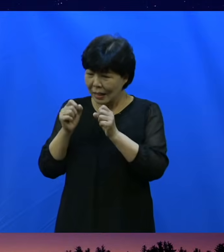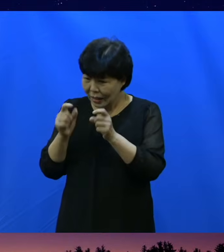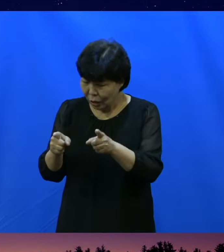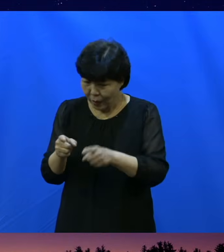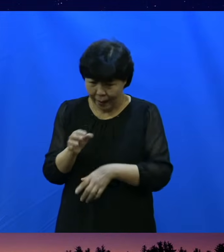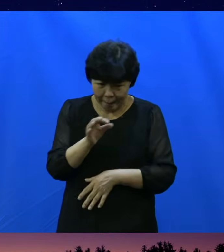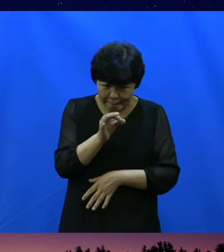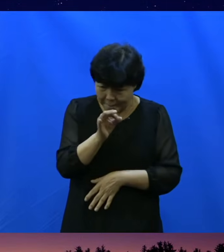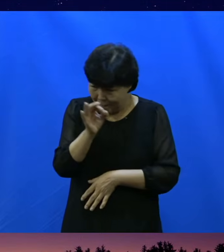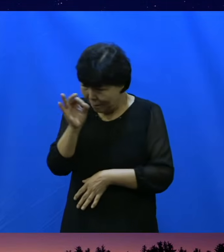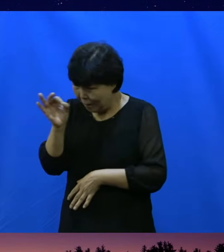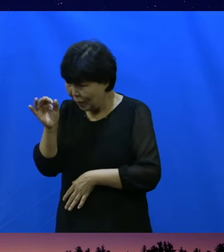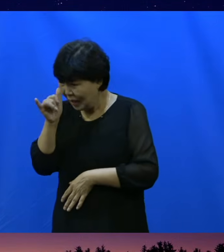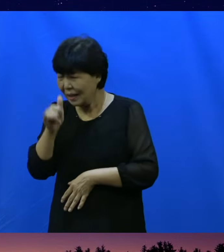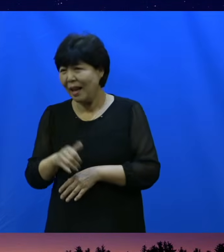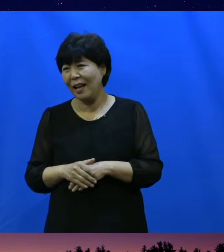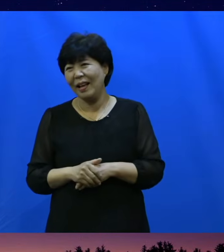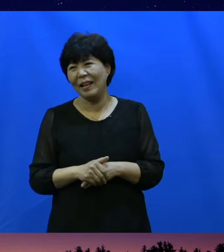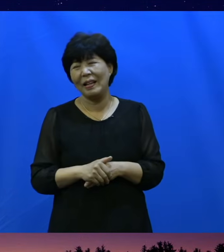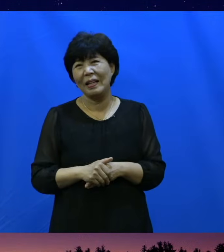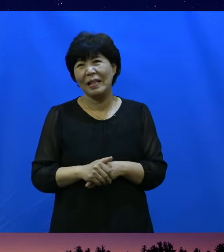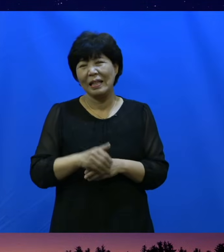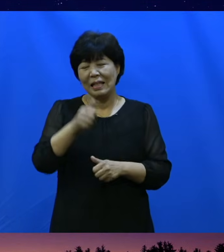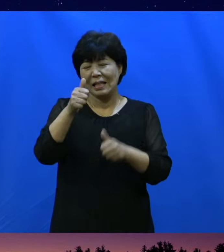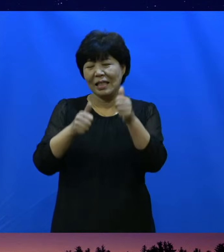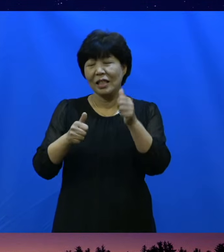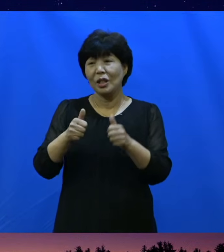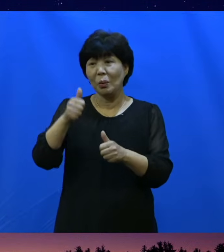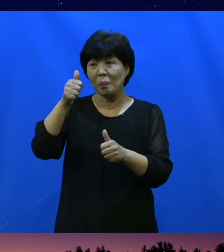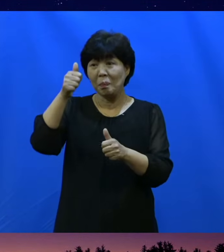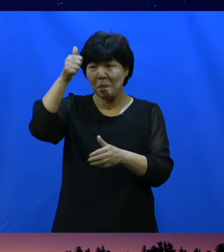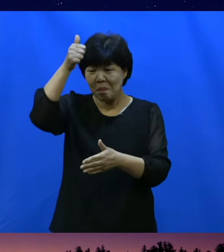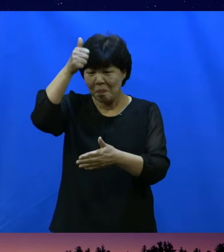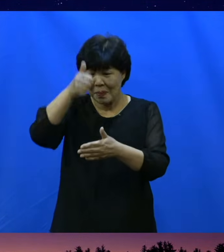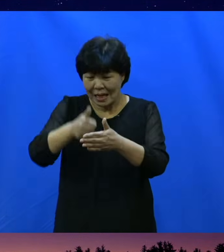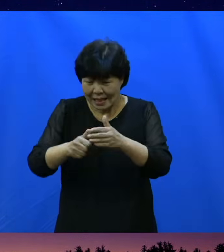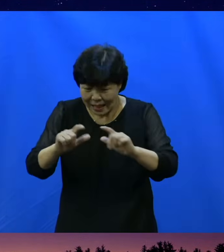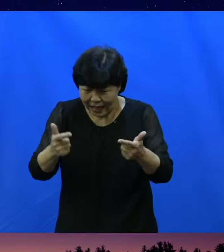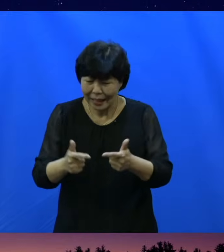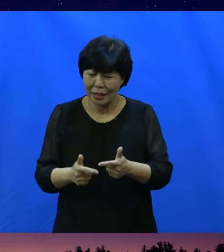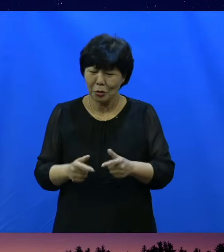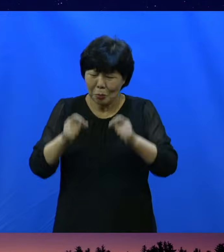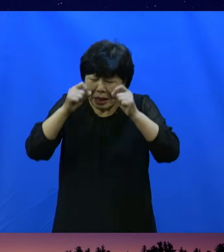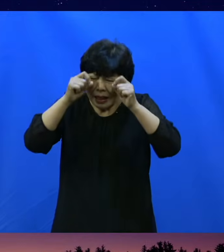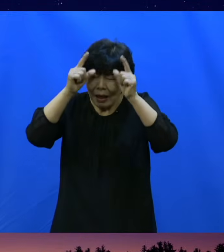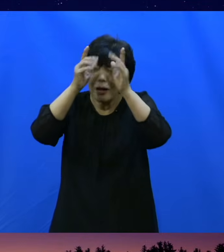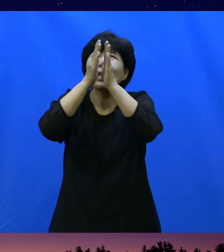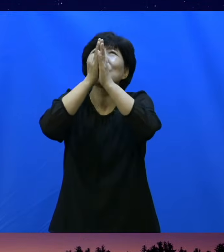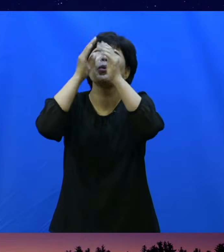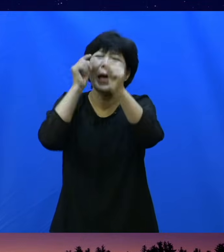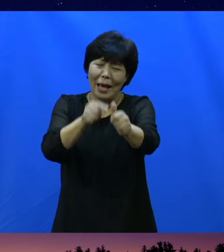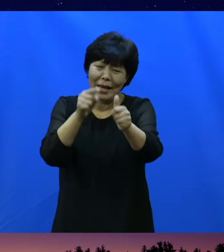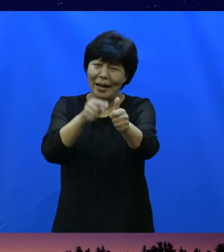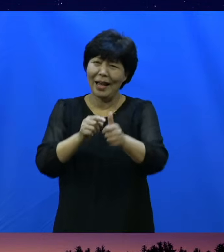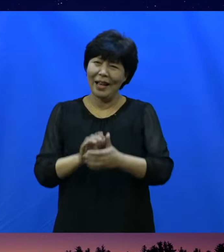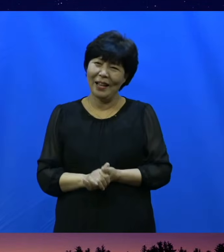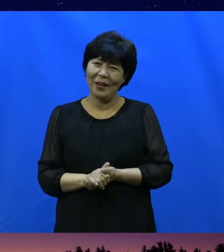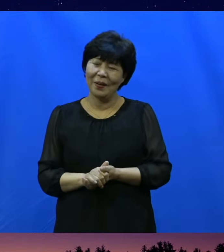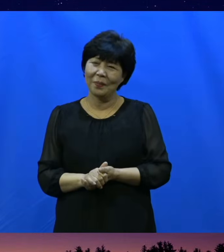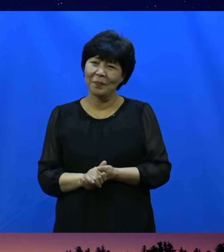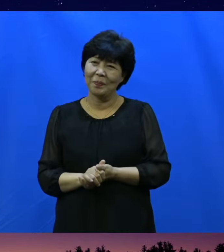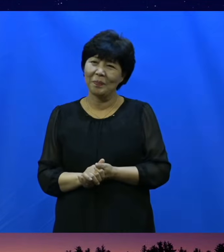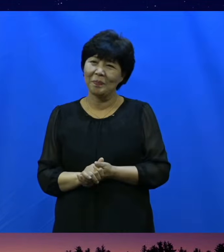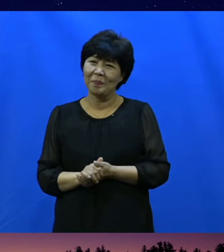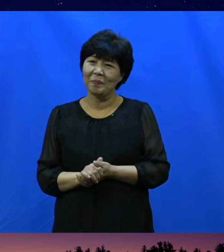예수님은 본 거죠. 영적 전쟁을 보니까 시험에 들지 않게 깨어들라. 뭐야, 시험하는 자가 지금 옆에서 막 울거리고 있는데 계속 졸고